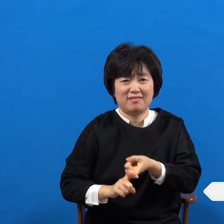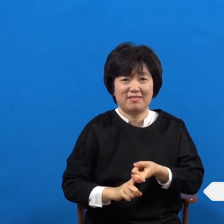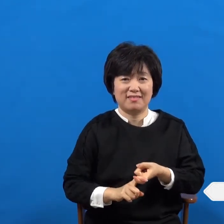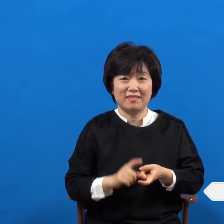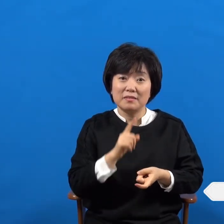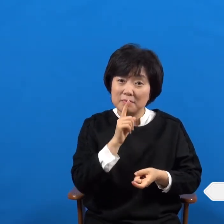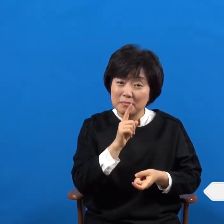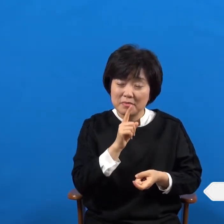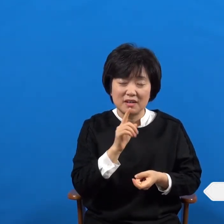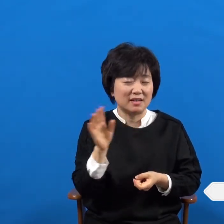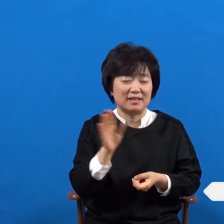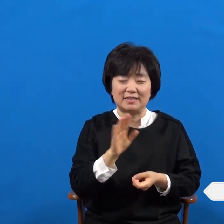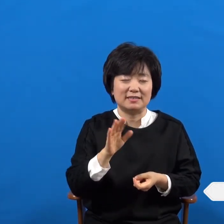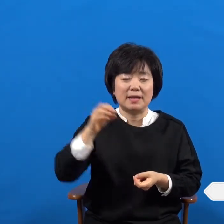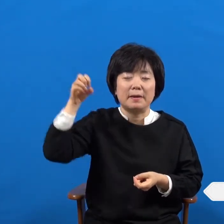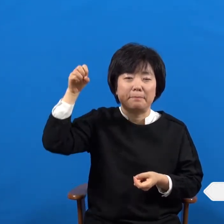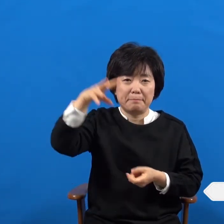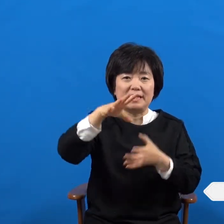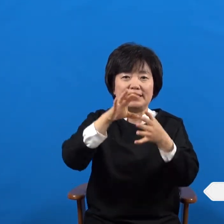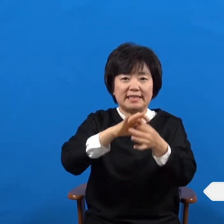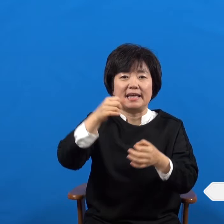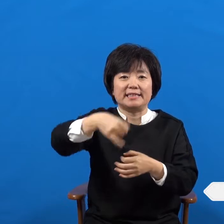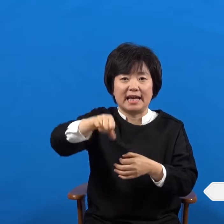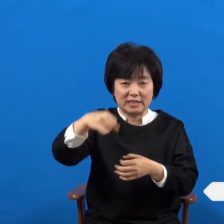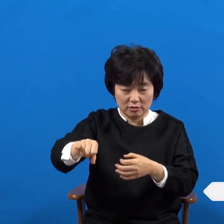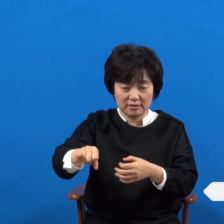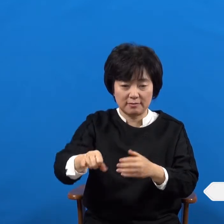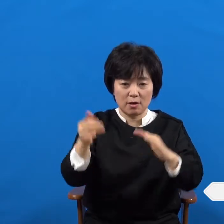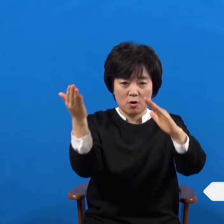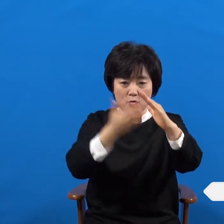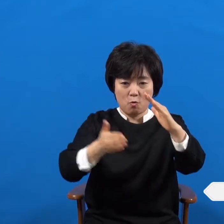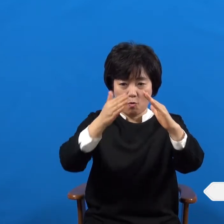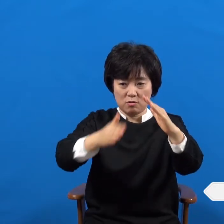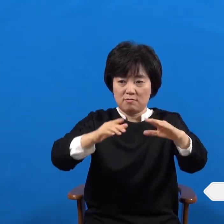자녀라면 fairness, 공평하라는 말입니다.